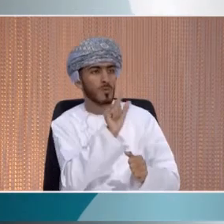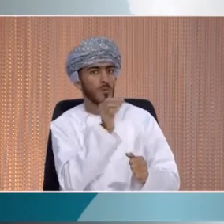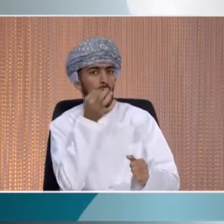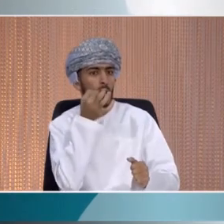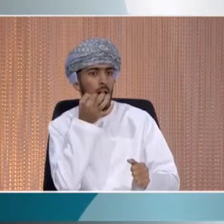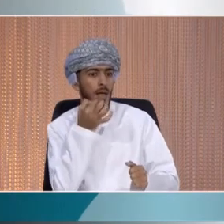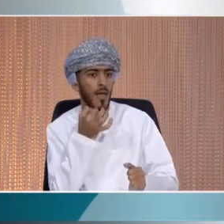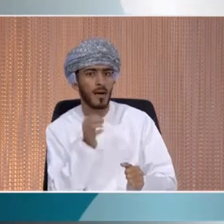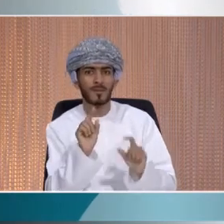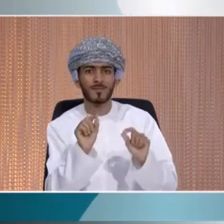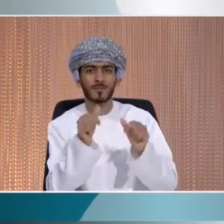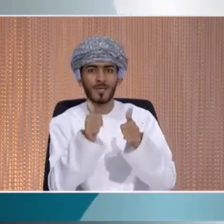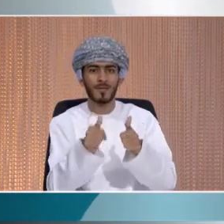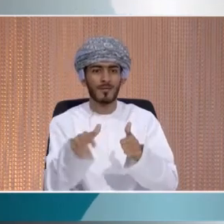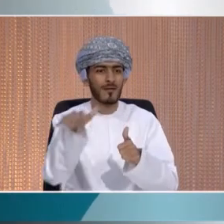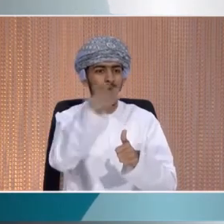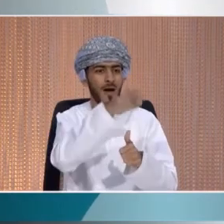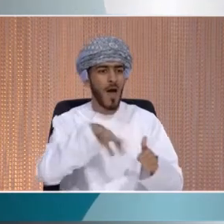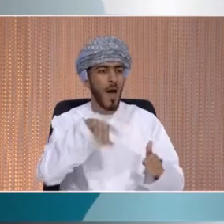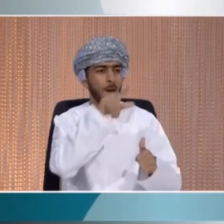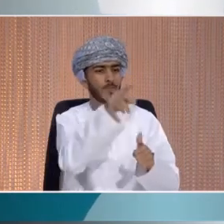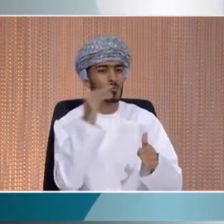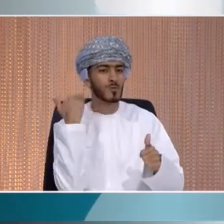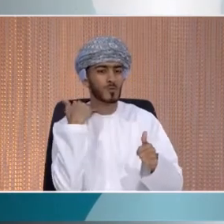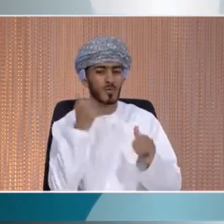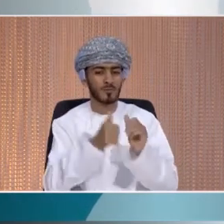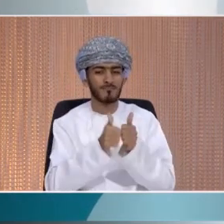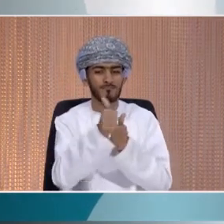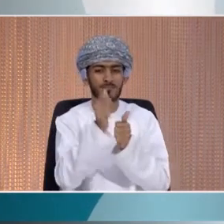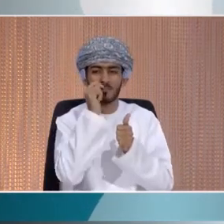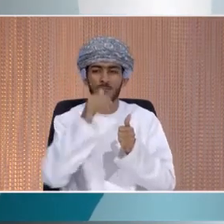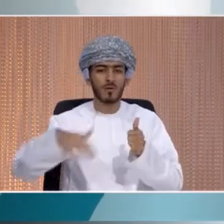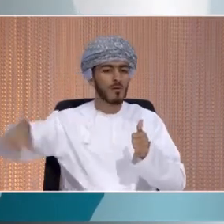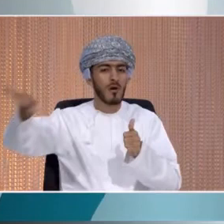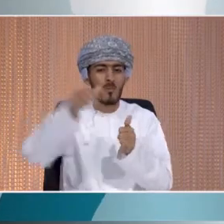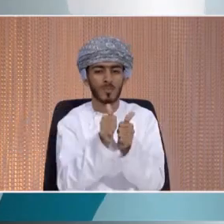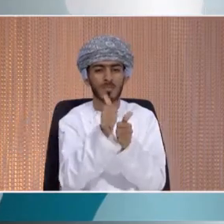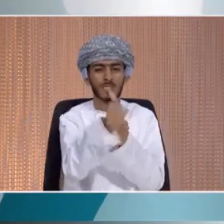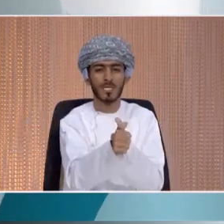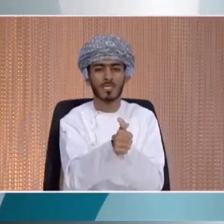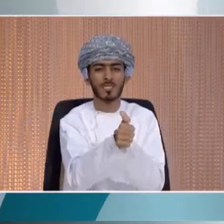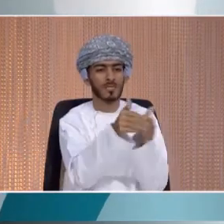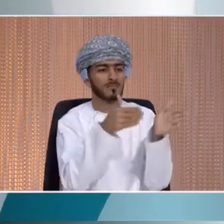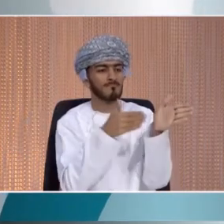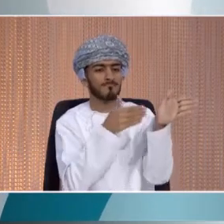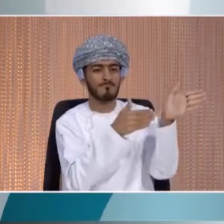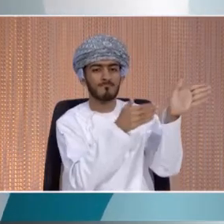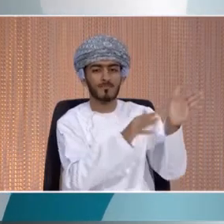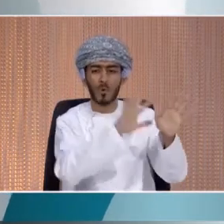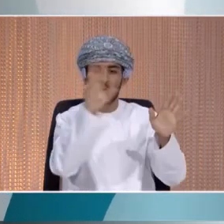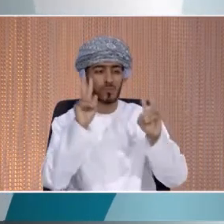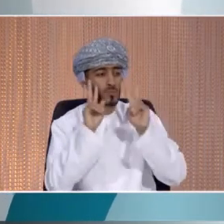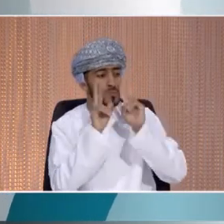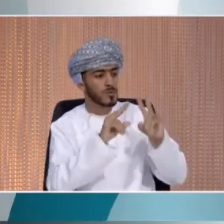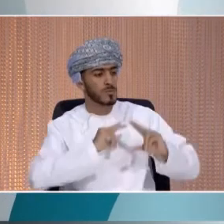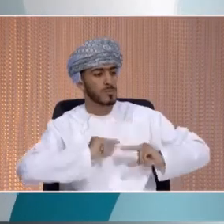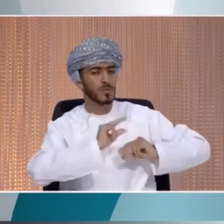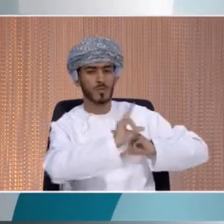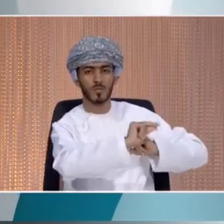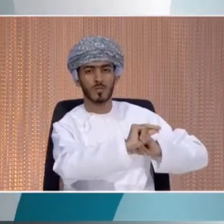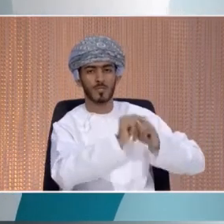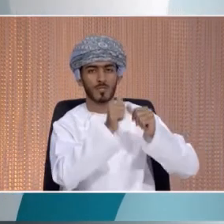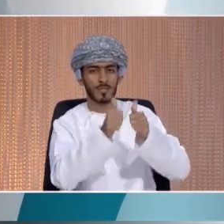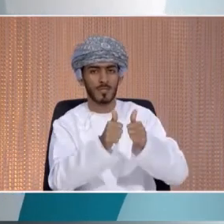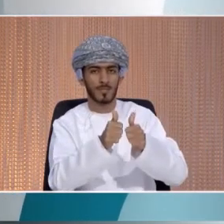أعطت يعني الأولوية له بأن يكون قدوة يحتذى به. كيف؟ بأن قدر أن